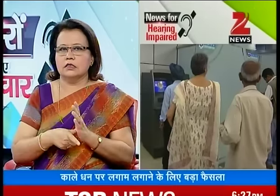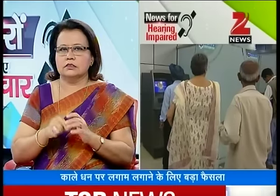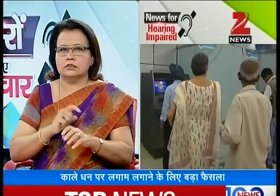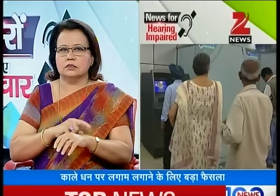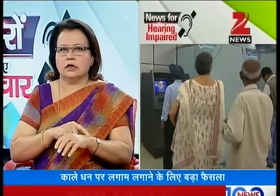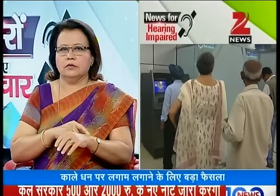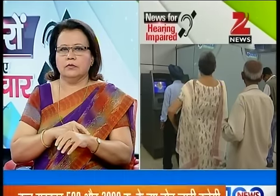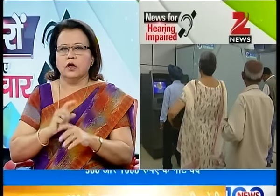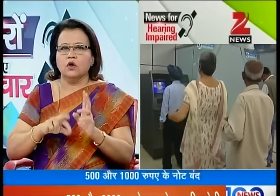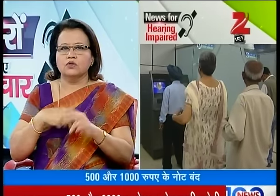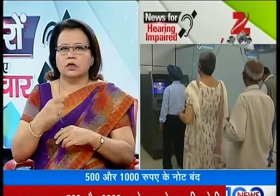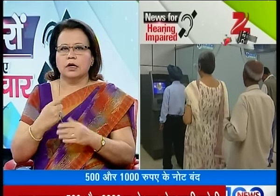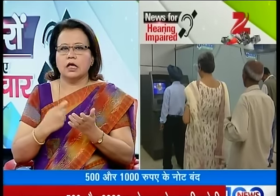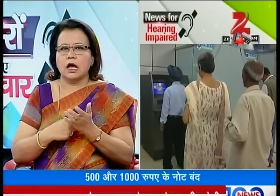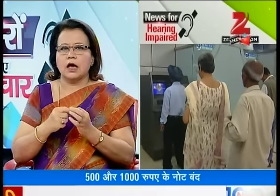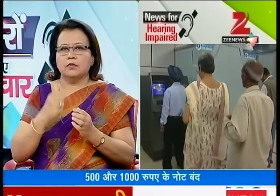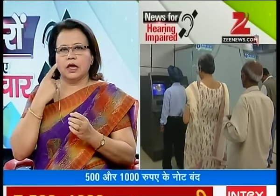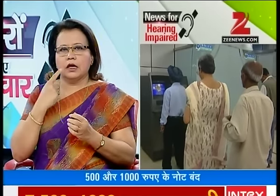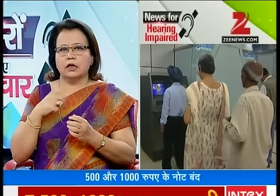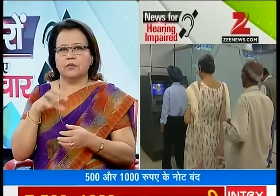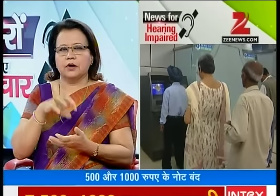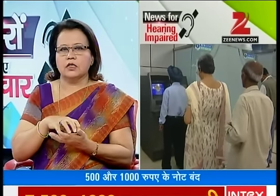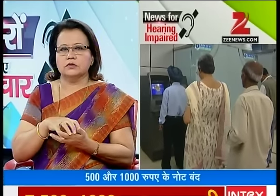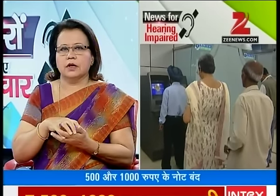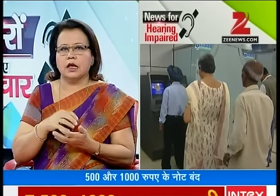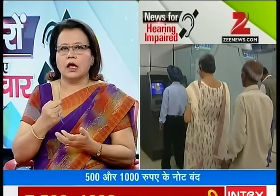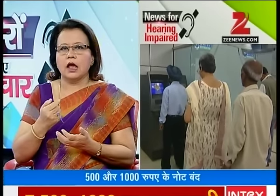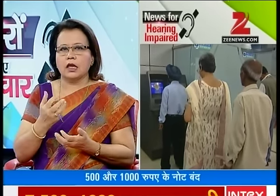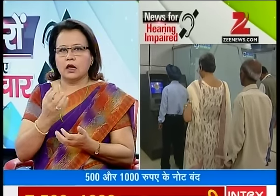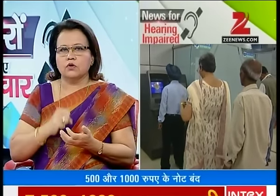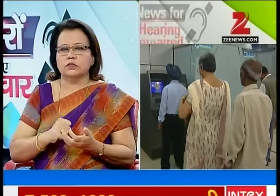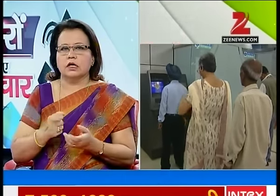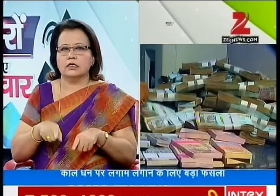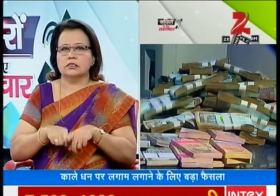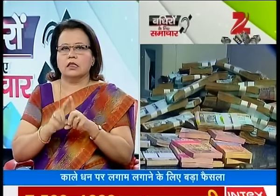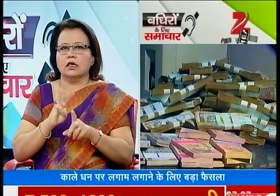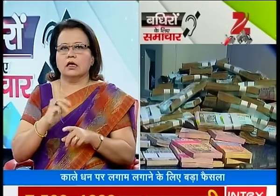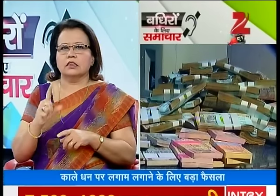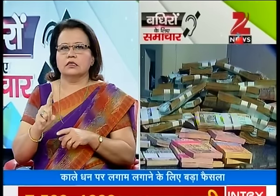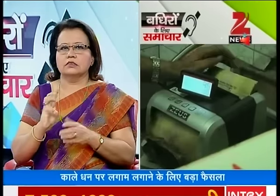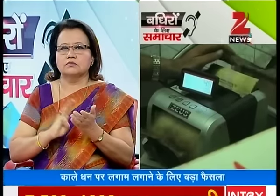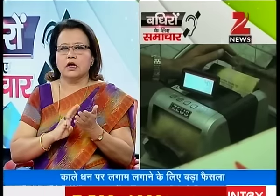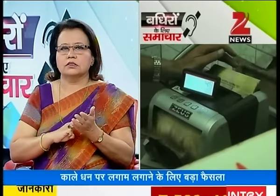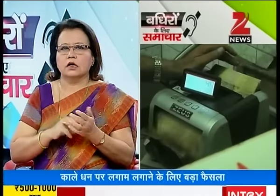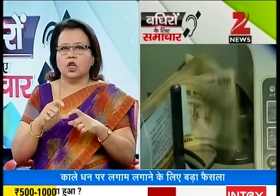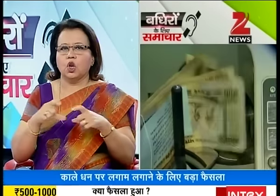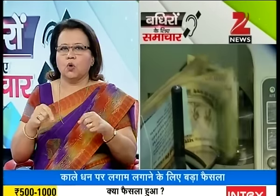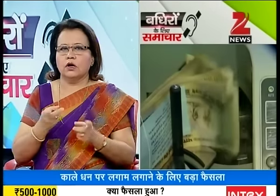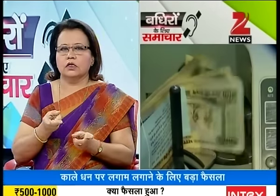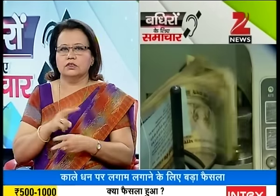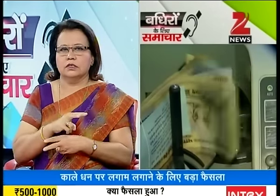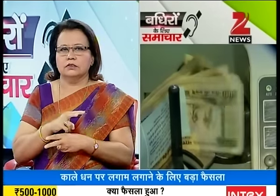आखिरी तारीख होगी। उसके बाद आरबीआई की ब्रांच में आय की घोषणा के साथ 31